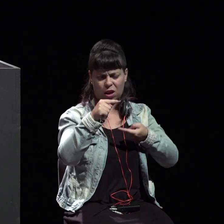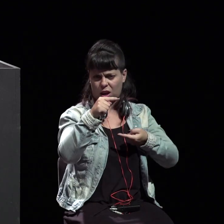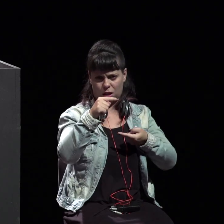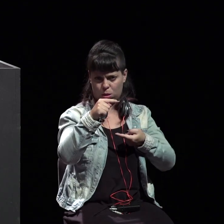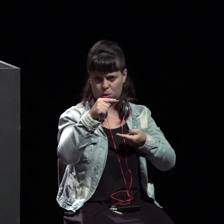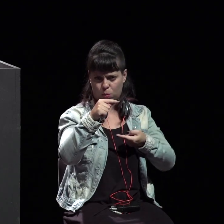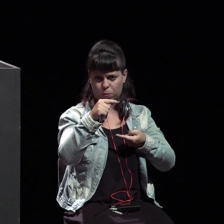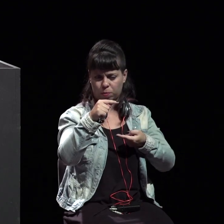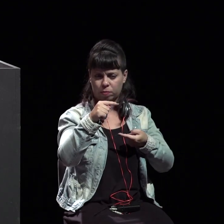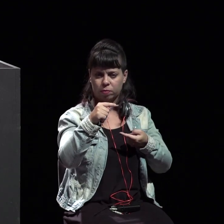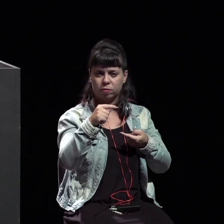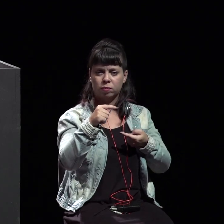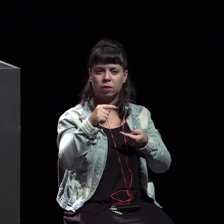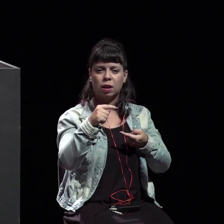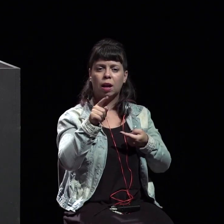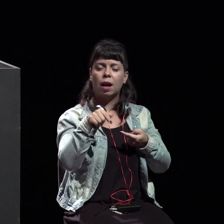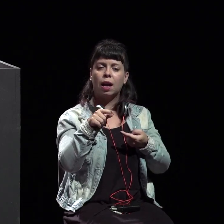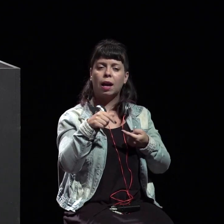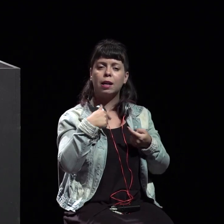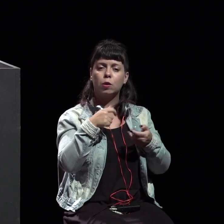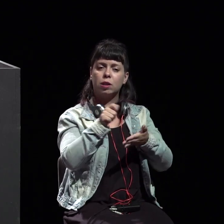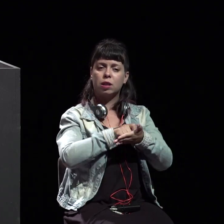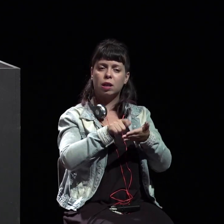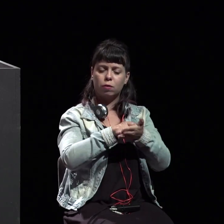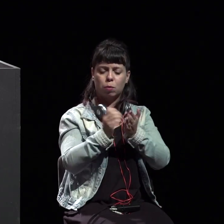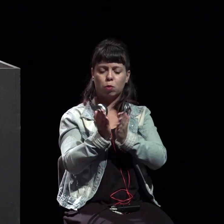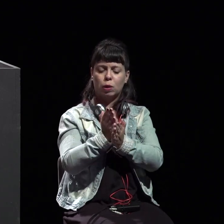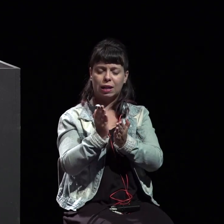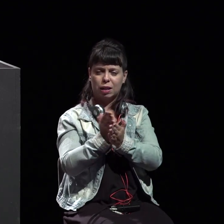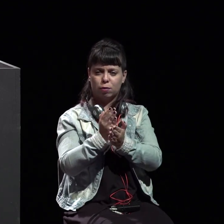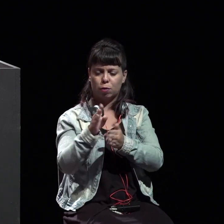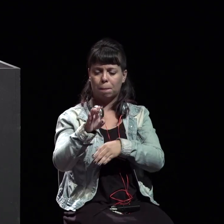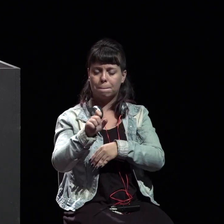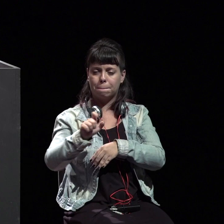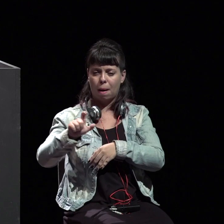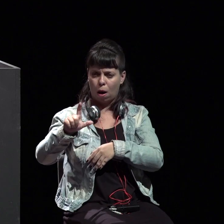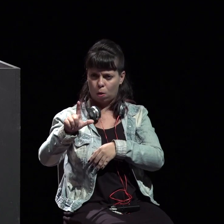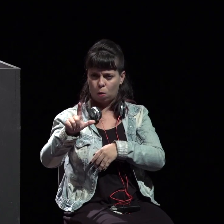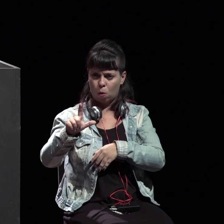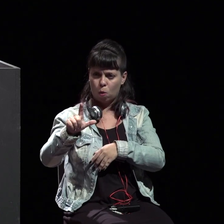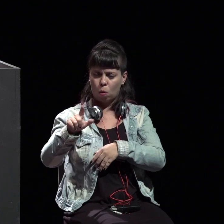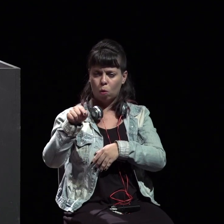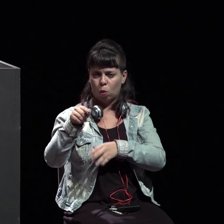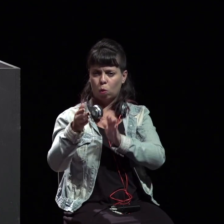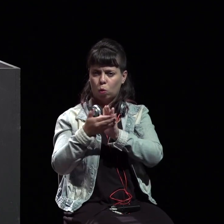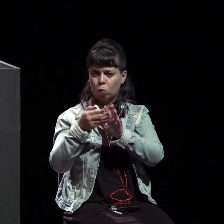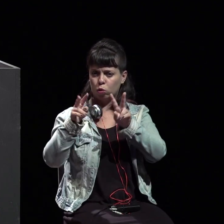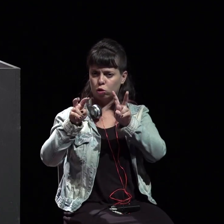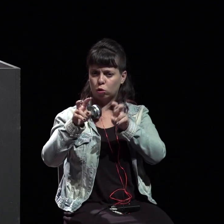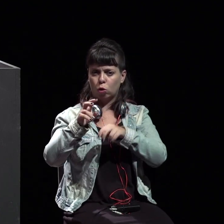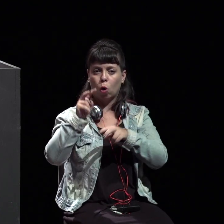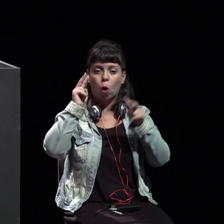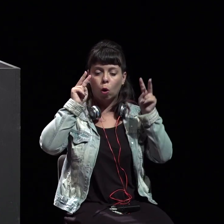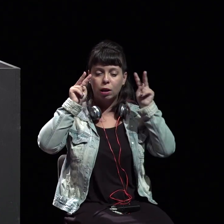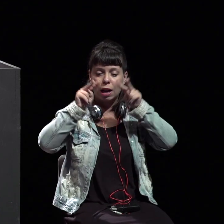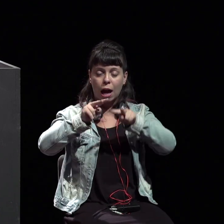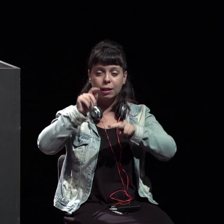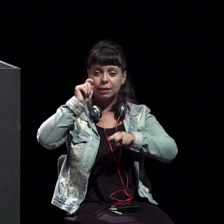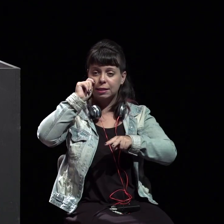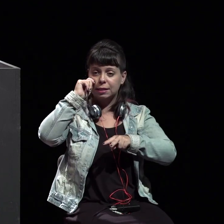texto, um prefácio, inclusive, que eu fiz para o livro da Bell Hooks, que se chama Olhares Negras,